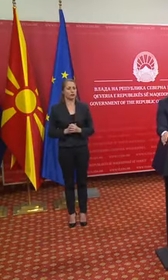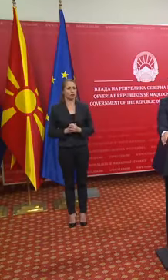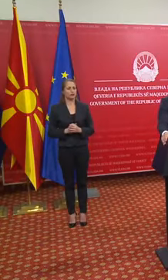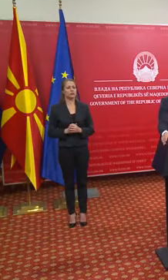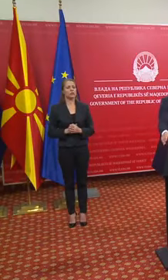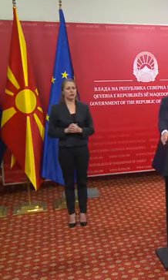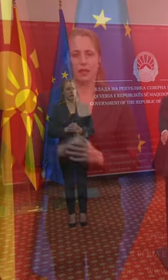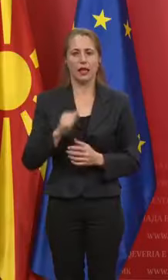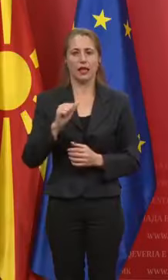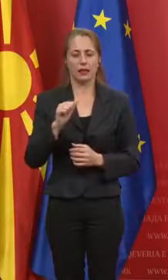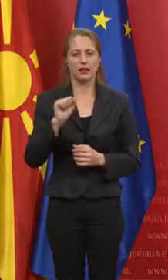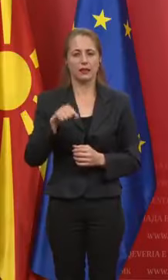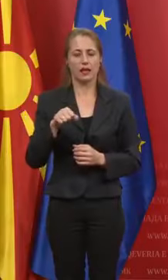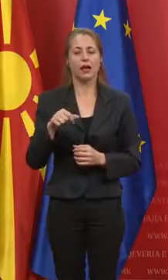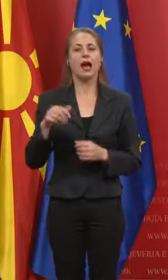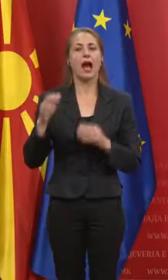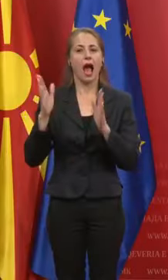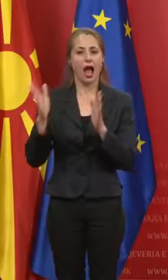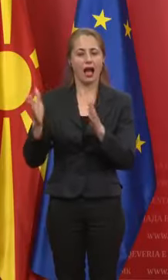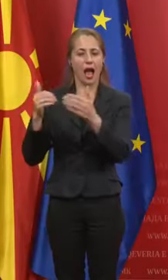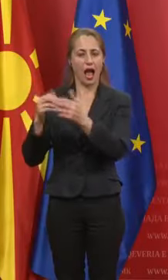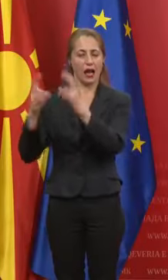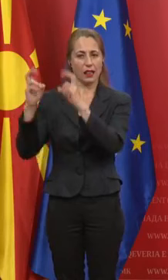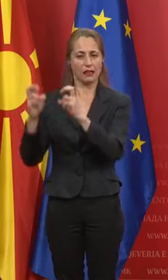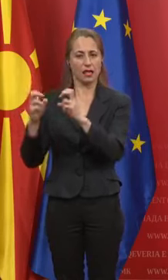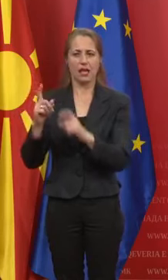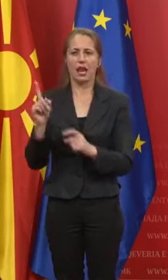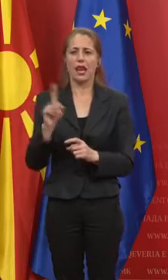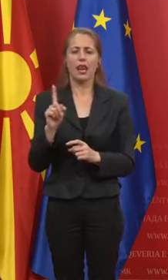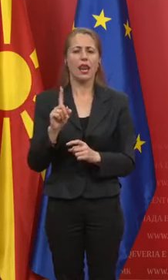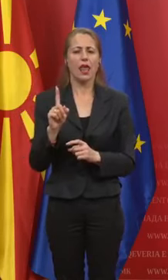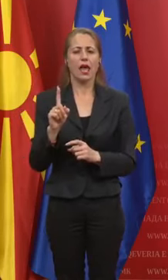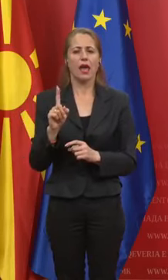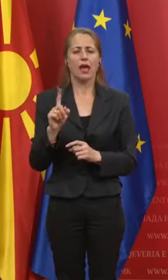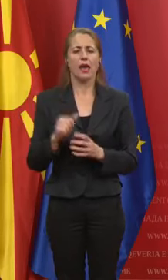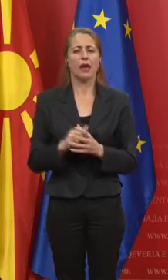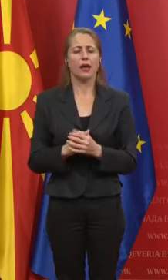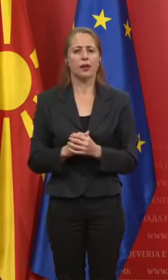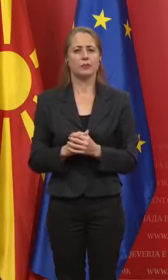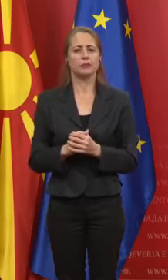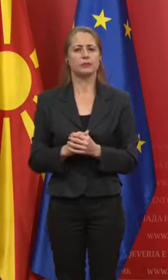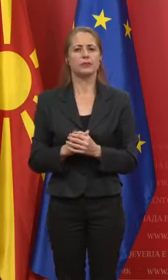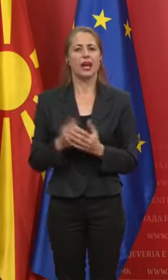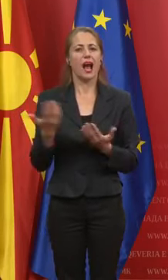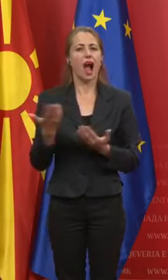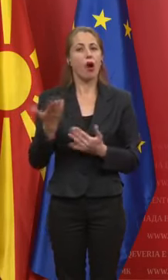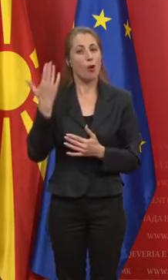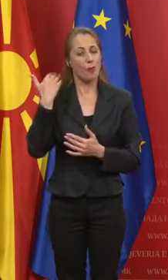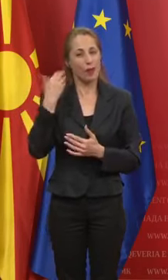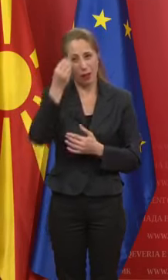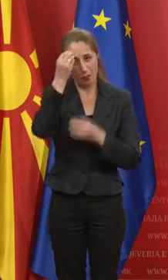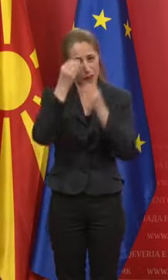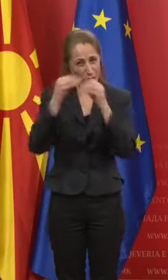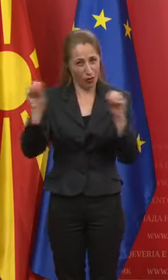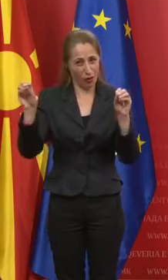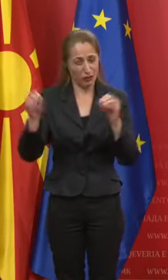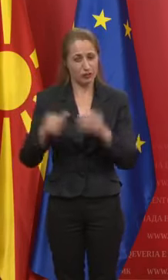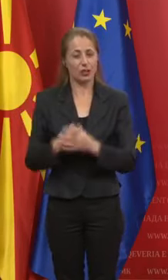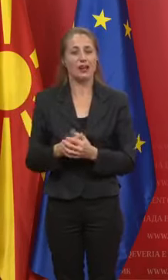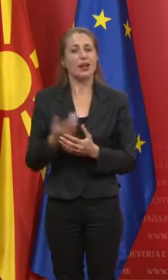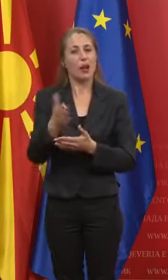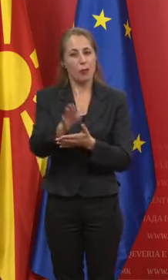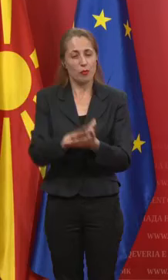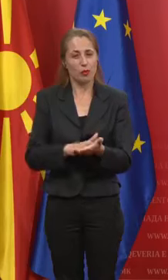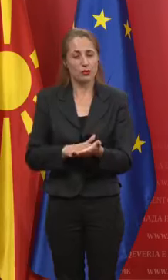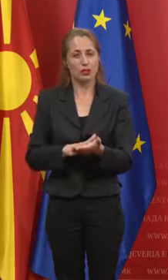Да, благодарам. Значи карантинот не е нешто што онака како што беше препорачан претходно и на